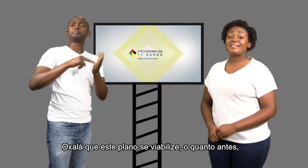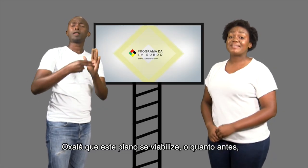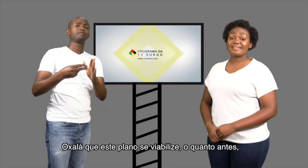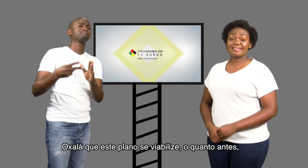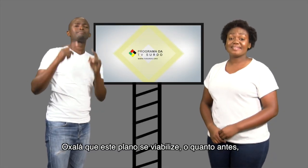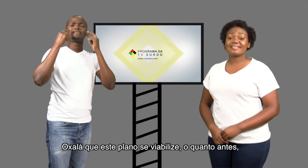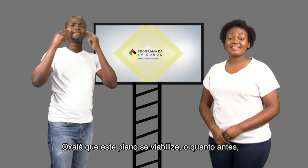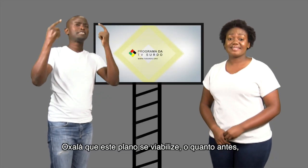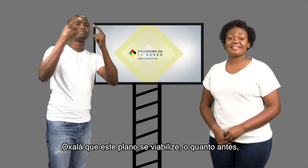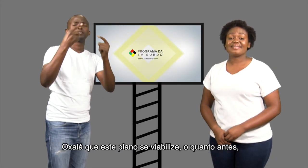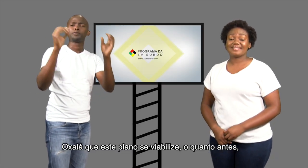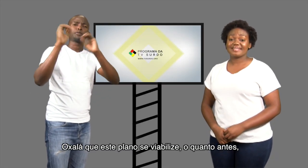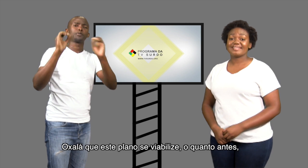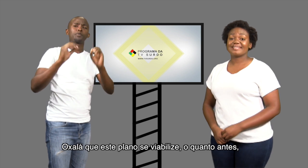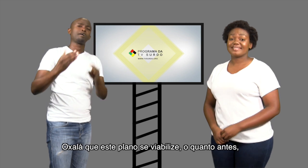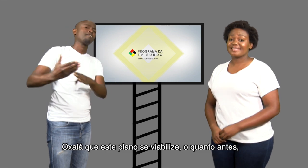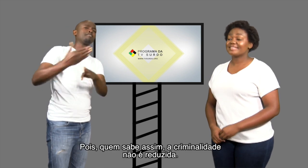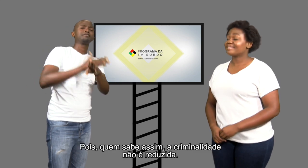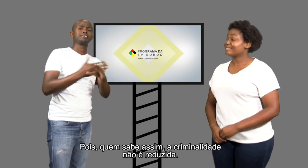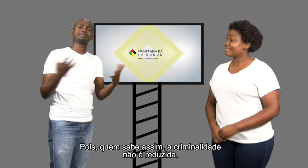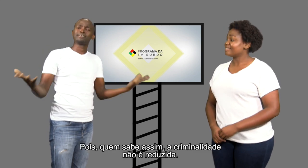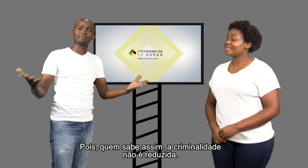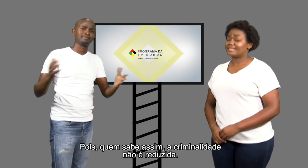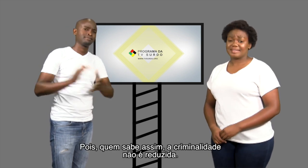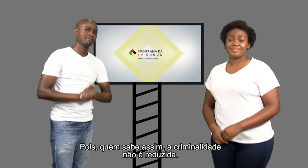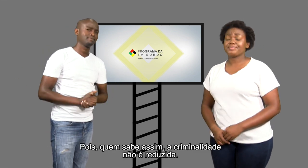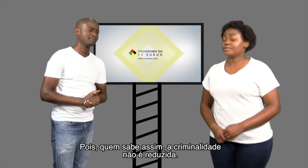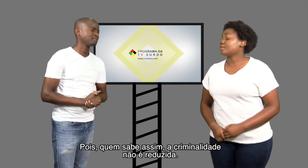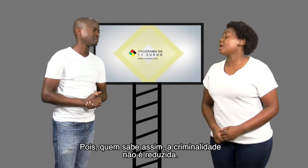Oxalá que este plano se viabilize o quanto antes.